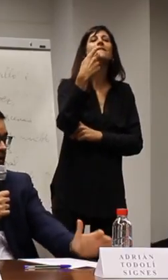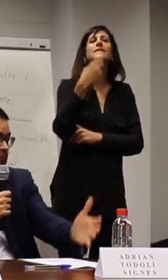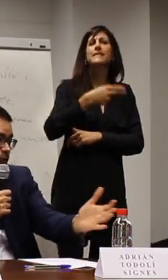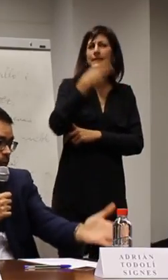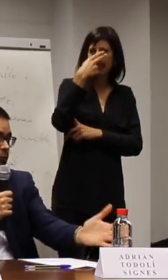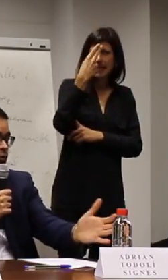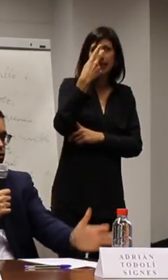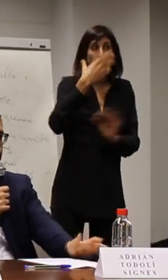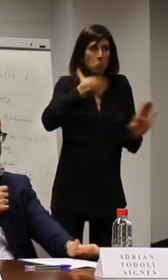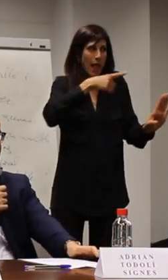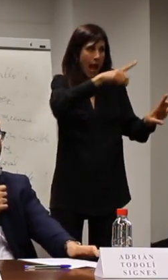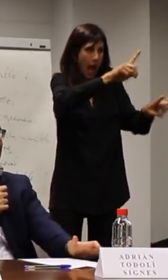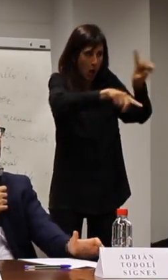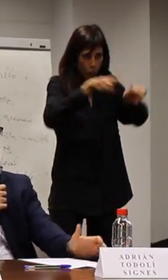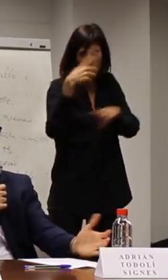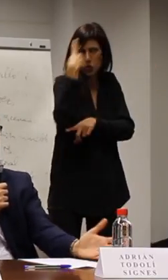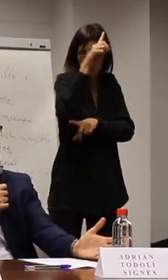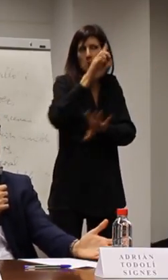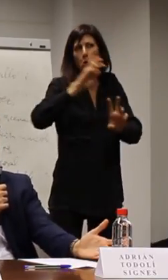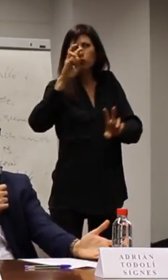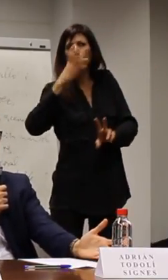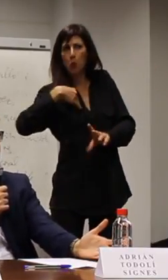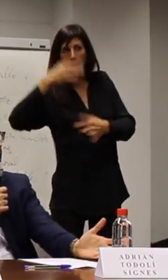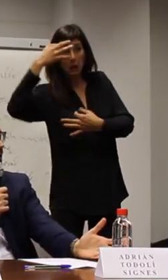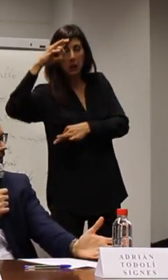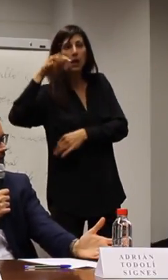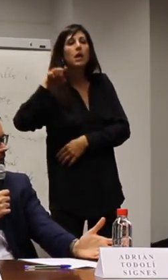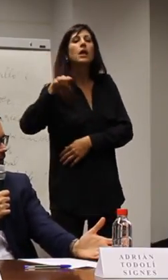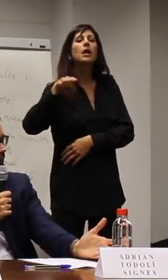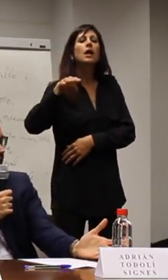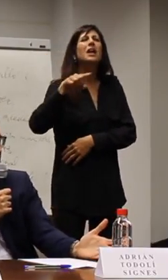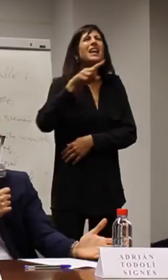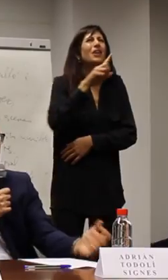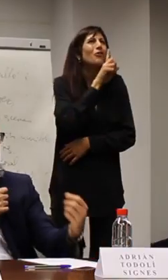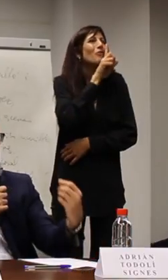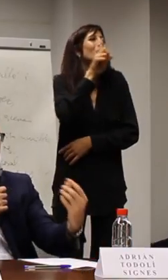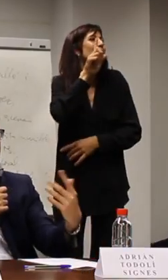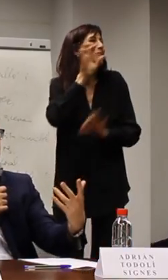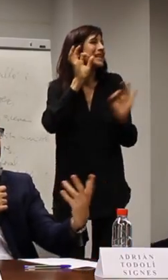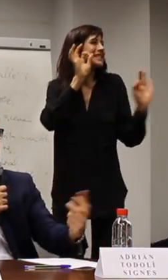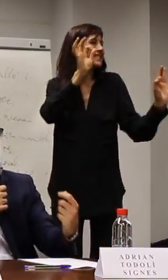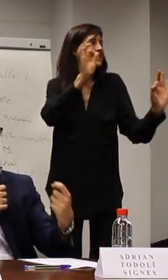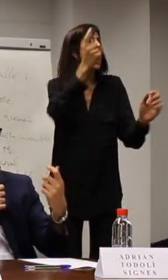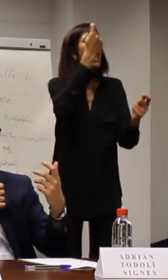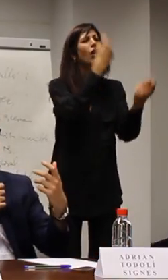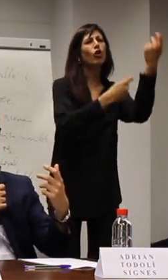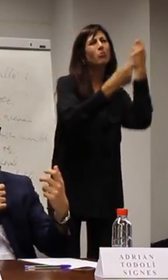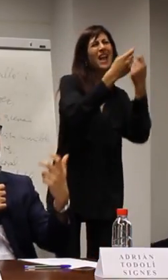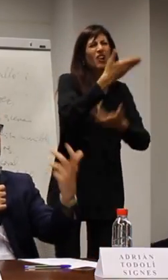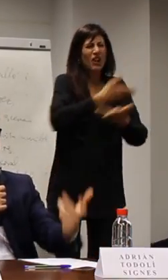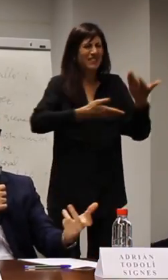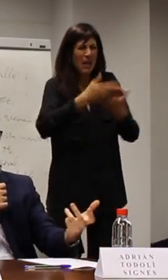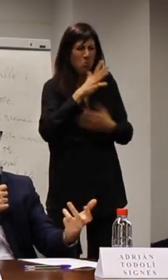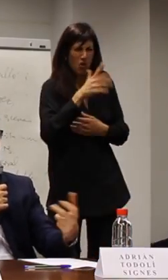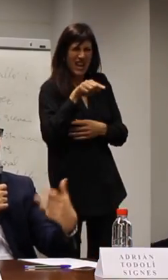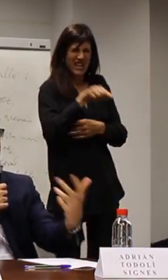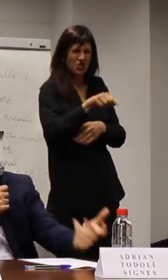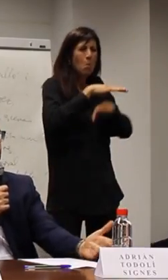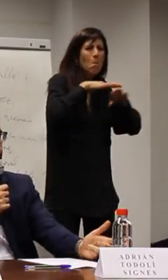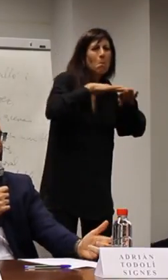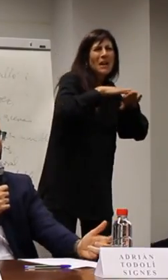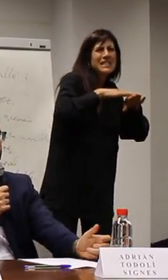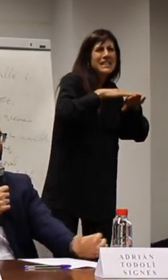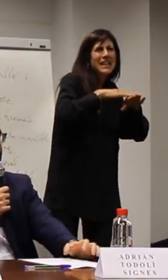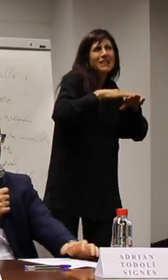de vosotros lo sabéis, pero otros puede que no, es, o sea, ¿por qué se llama economía colaborativa? O sea, ¿por qué lo hemos...? O sea, ¿cuál es la base de que lo